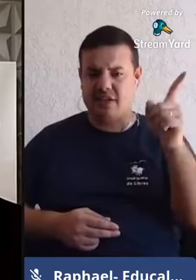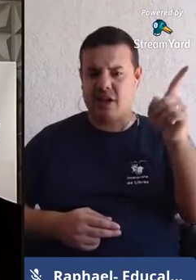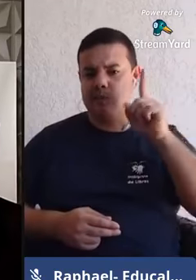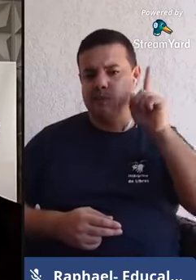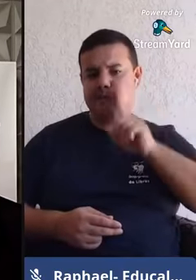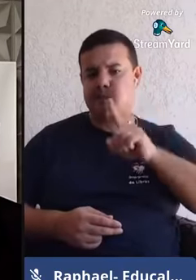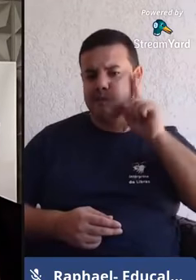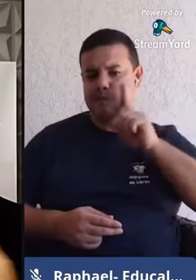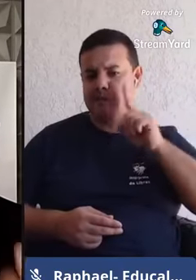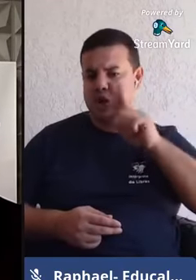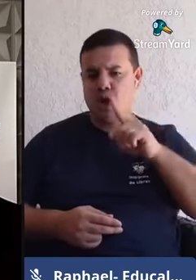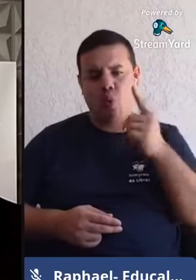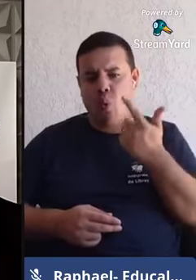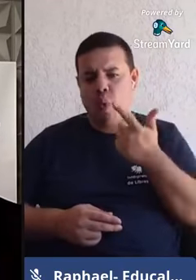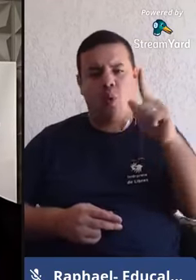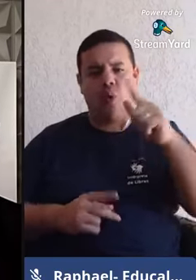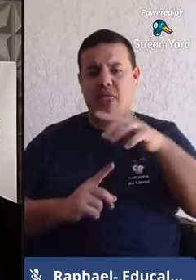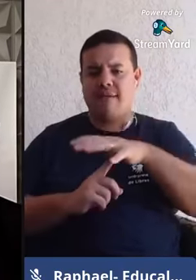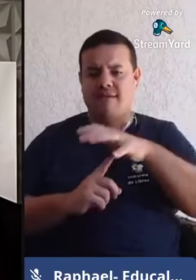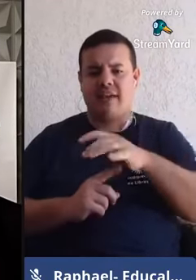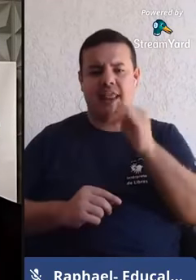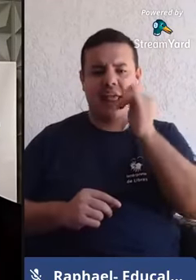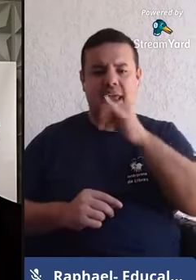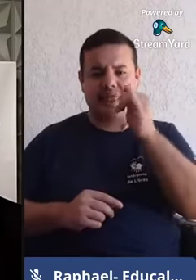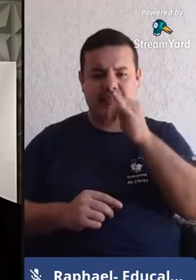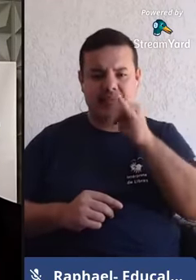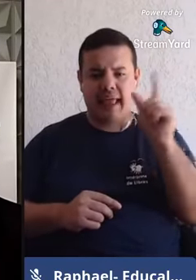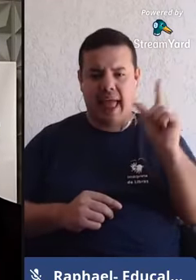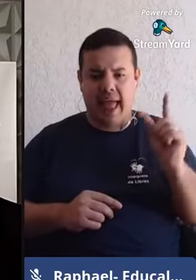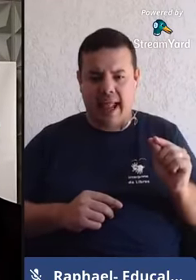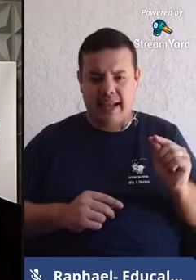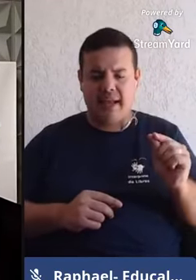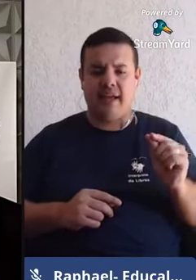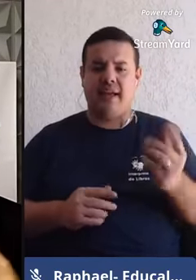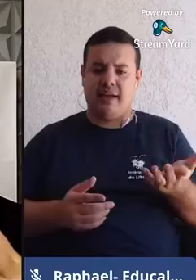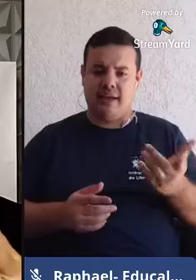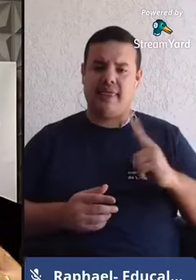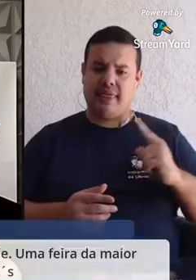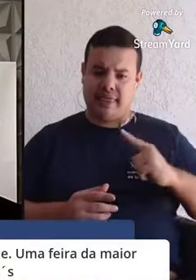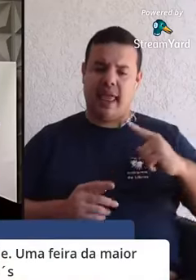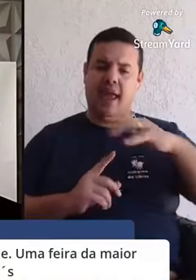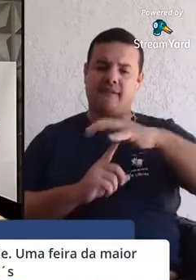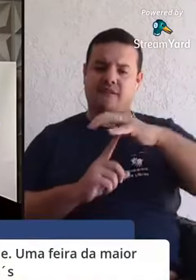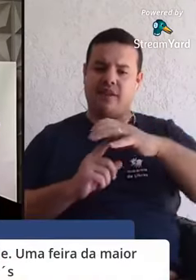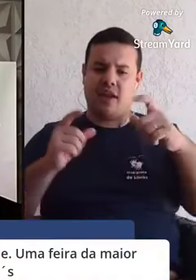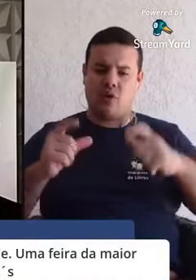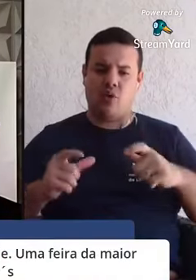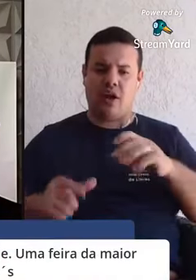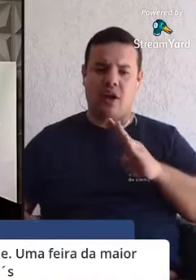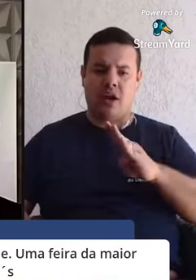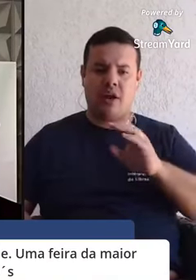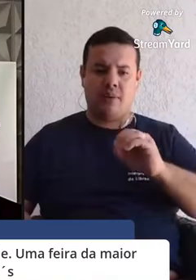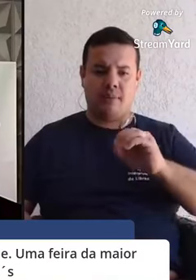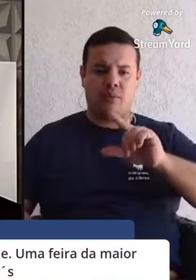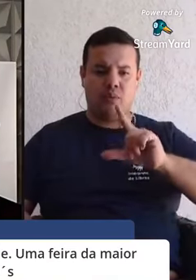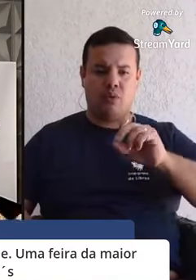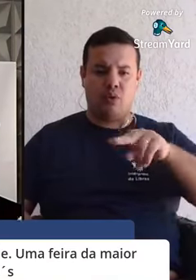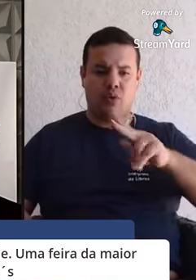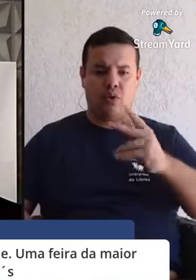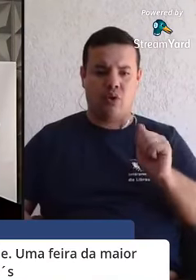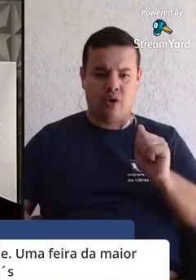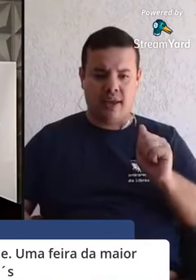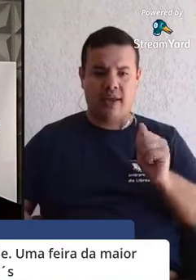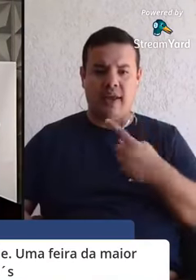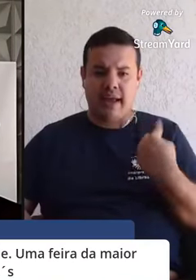outras feiras por aí, então lá na Itália também, tem aquela feira lá em Bolonha, a gente visita feiras fora do Brasil, e se